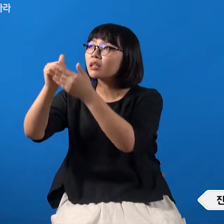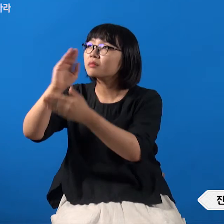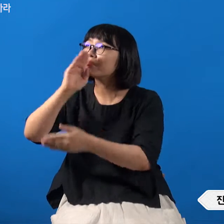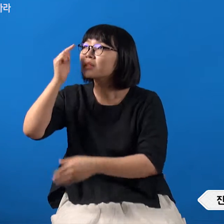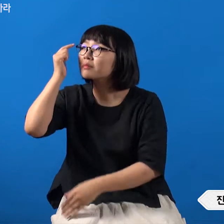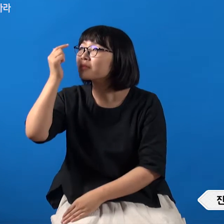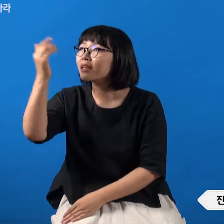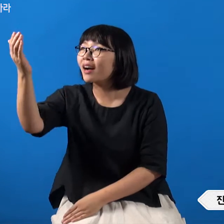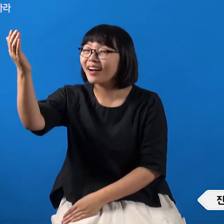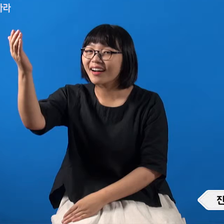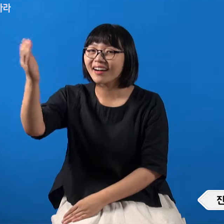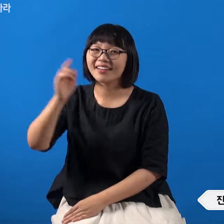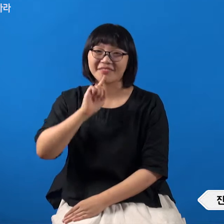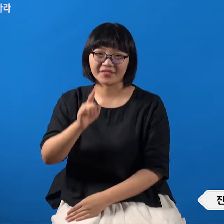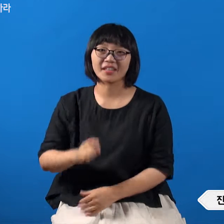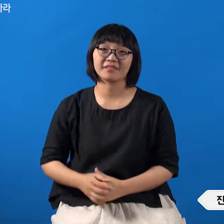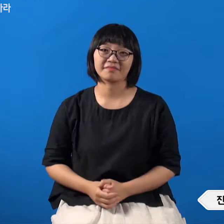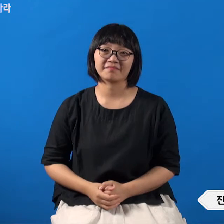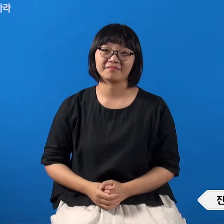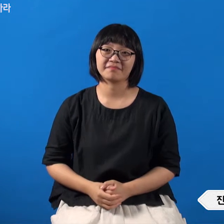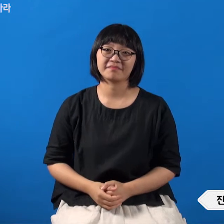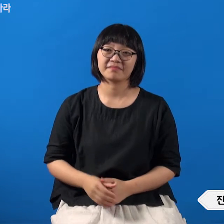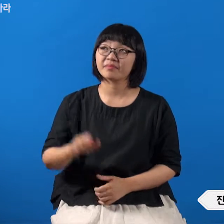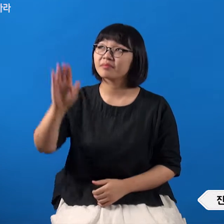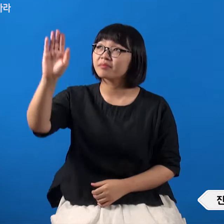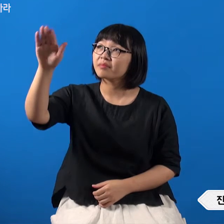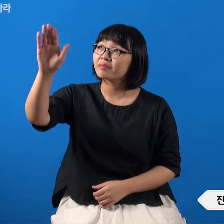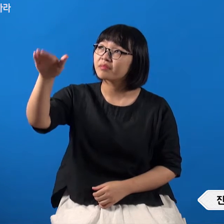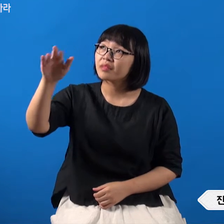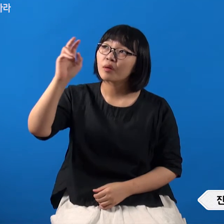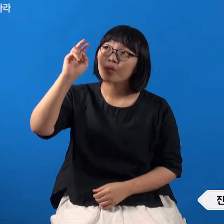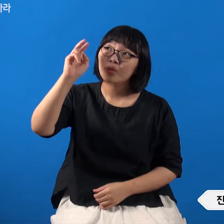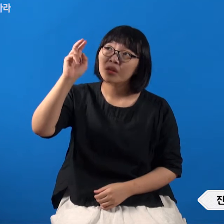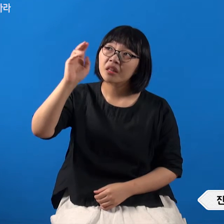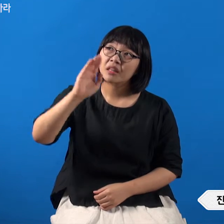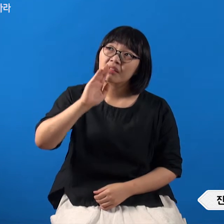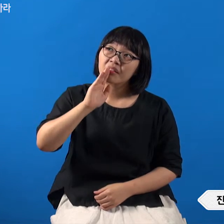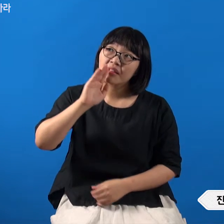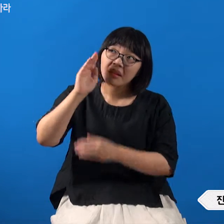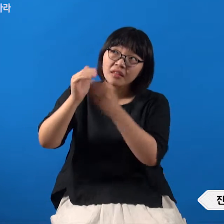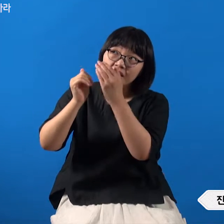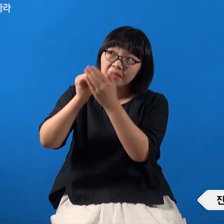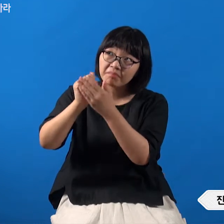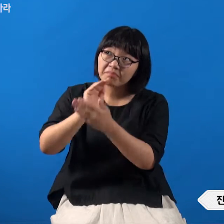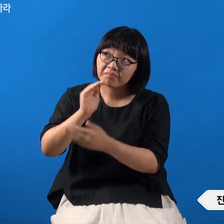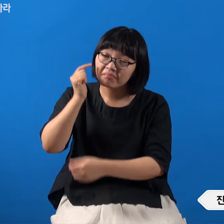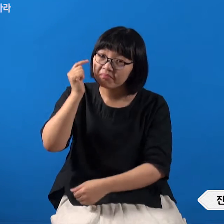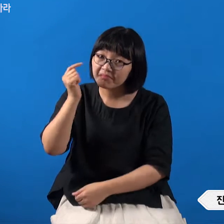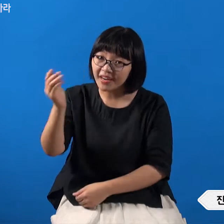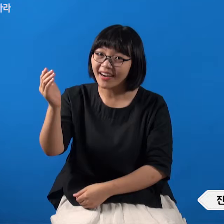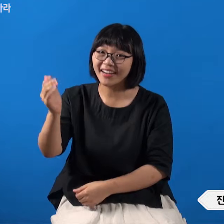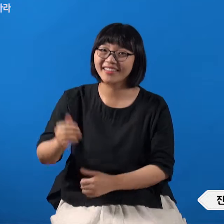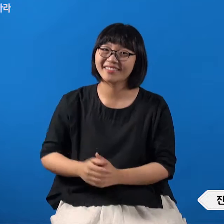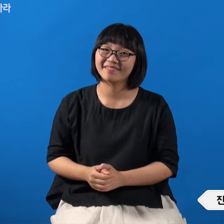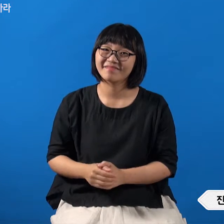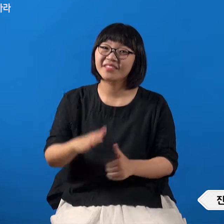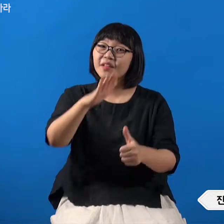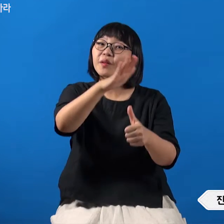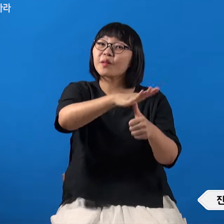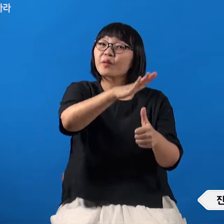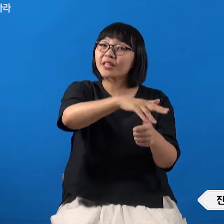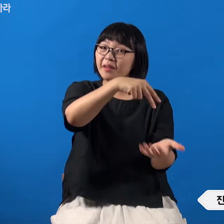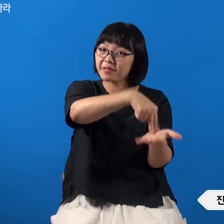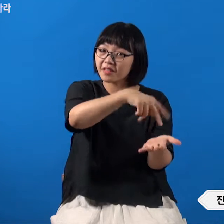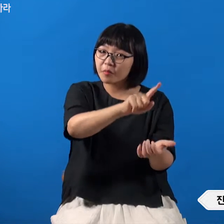God? 혹시 아저씨 하나님이신가요? 그 아이에게는 바로 그것이